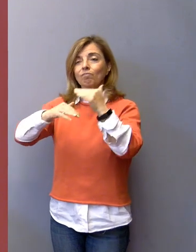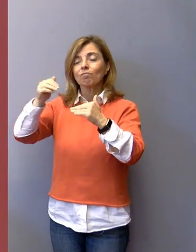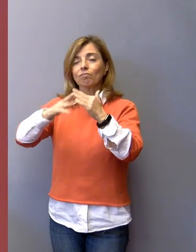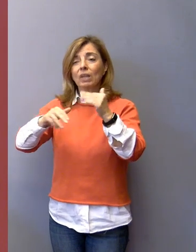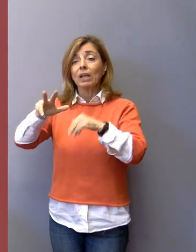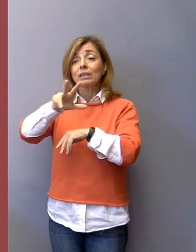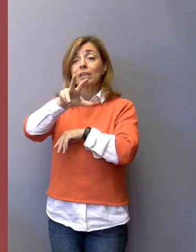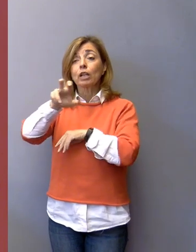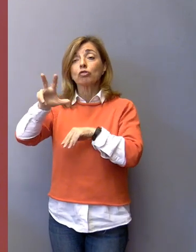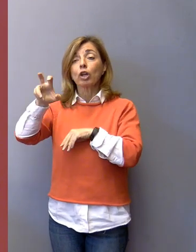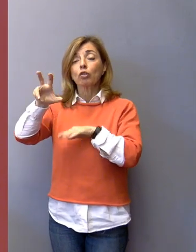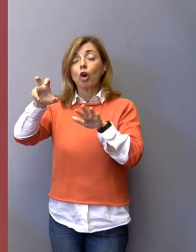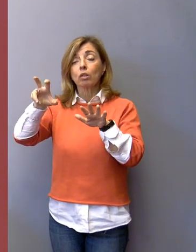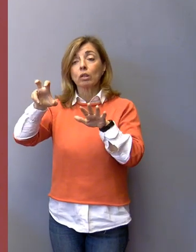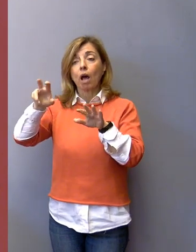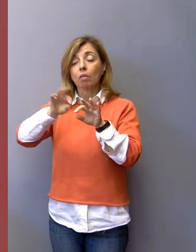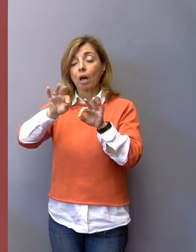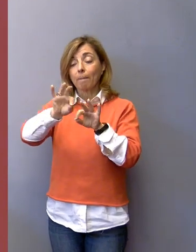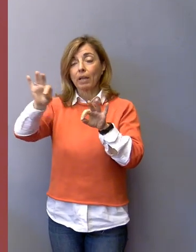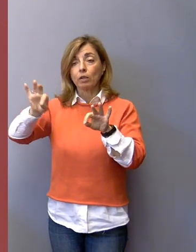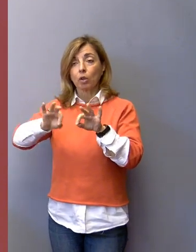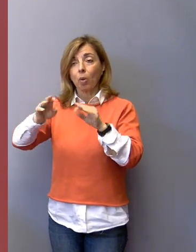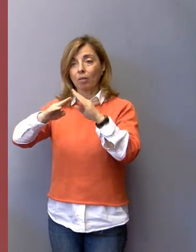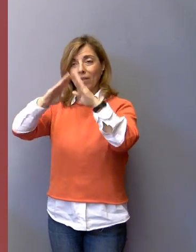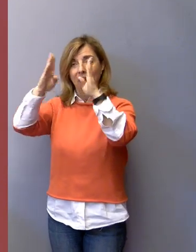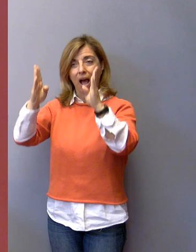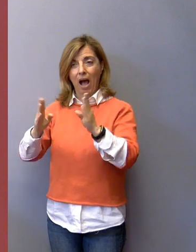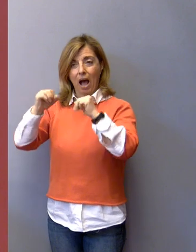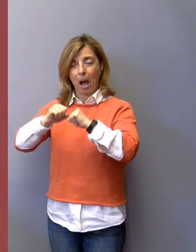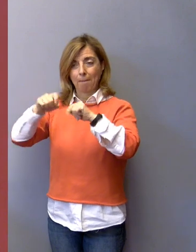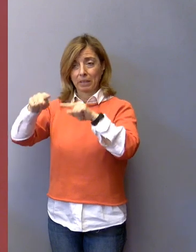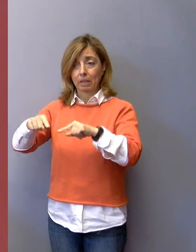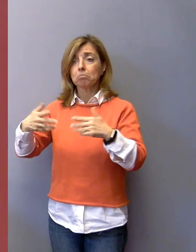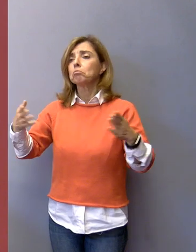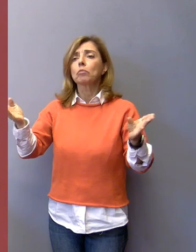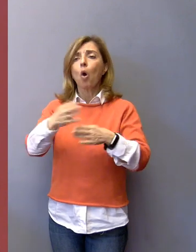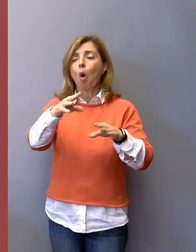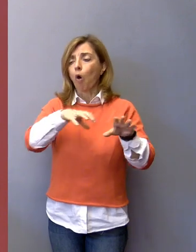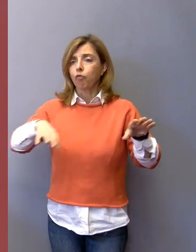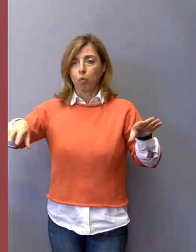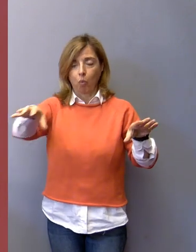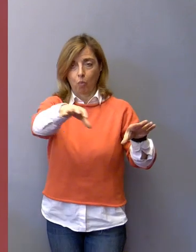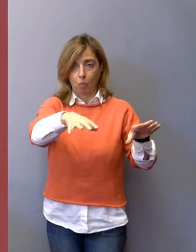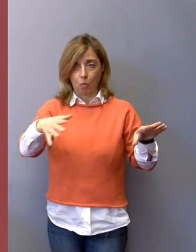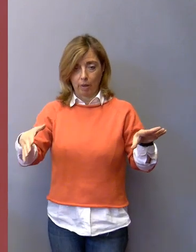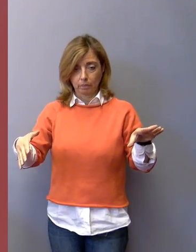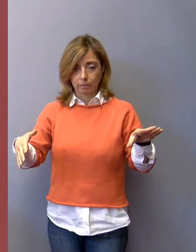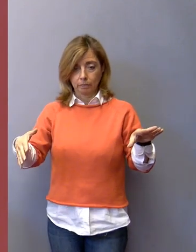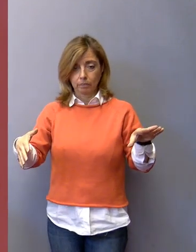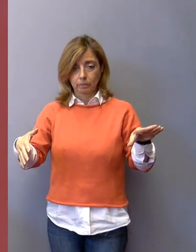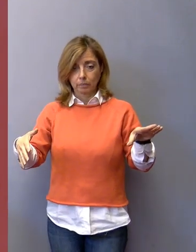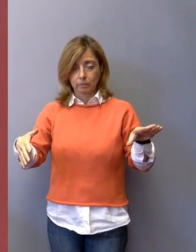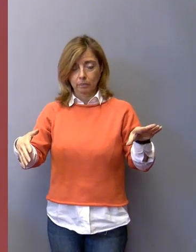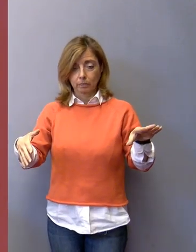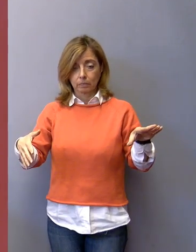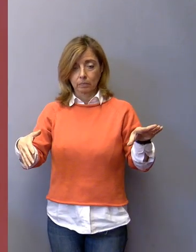lo posso fare ovunque perché queste norme consentono di andare in deroga qualunque cosa ok E posso costruire e